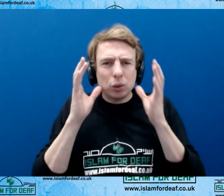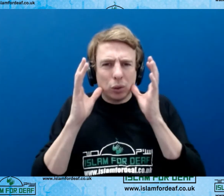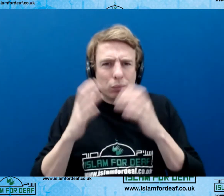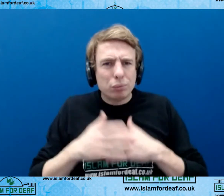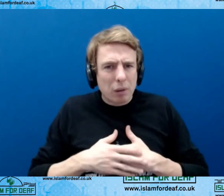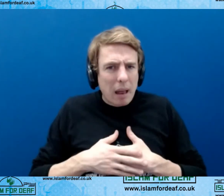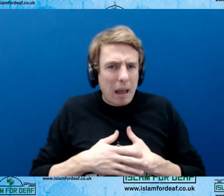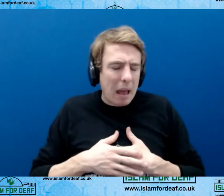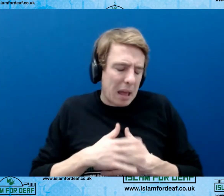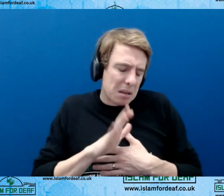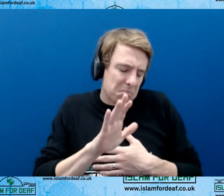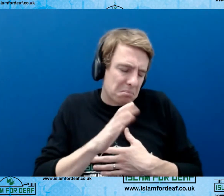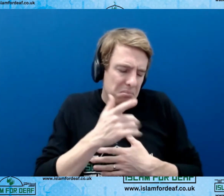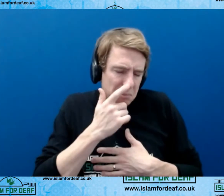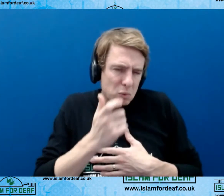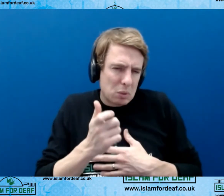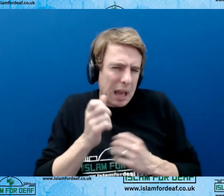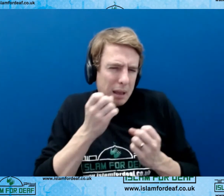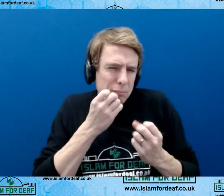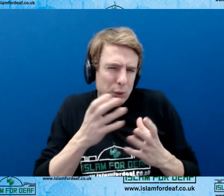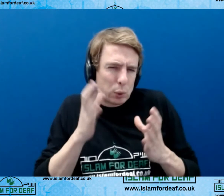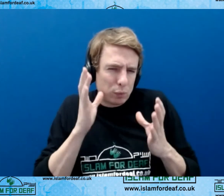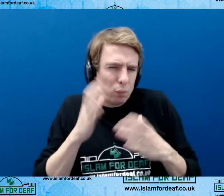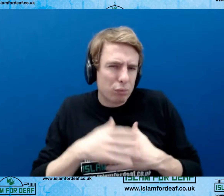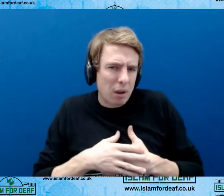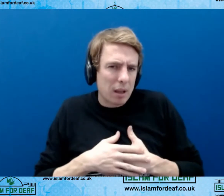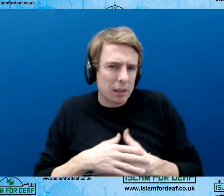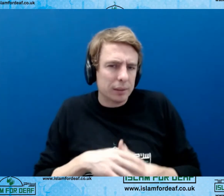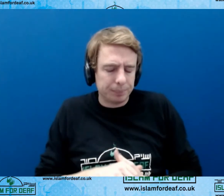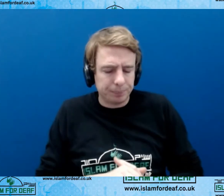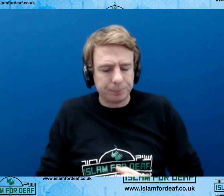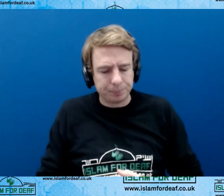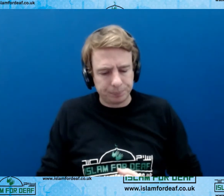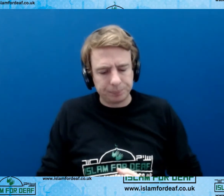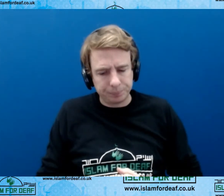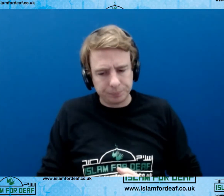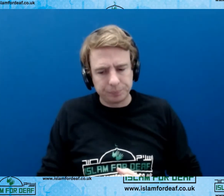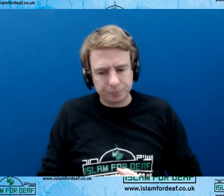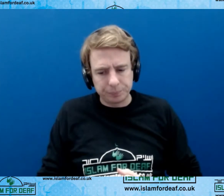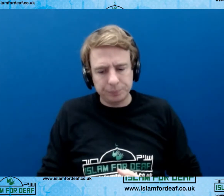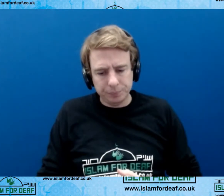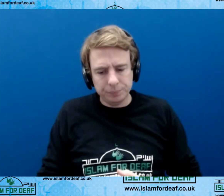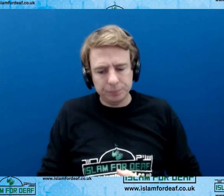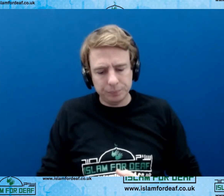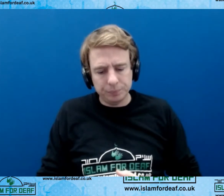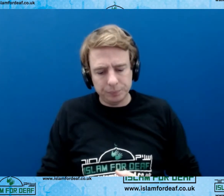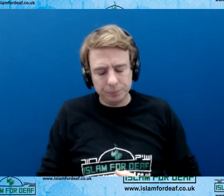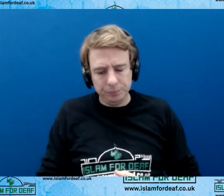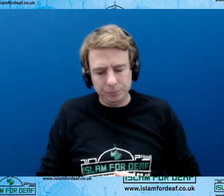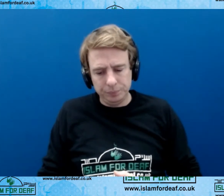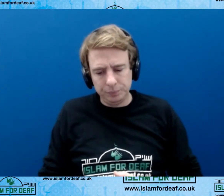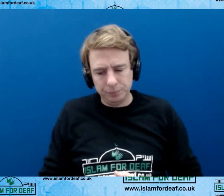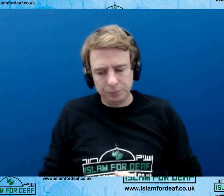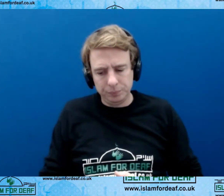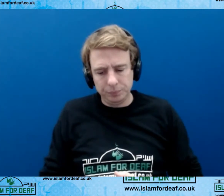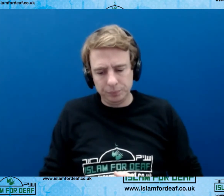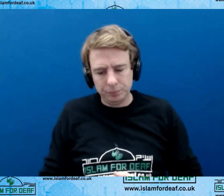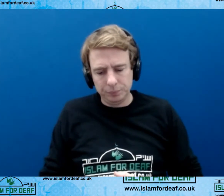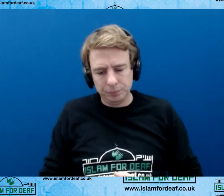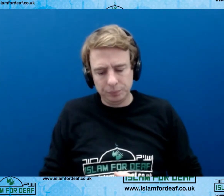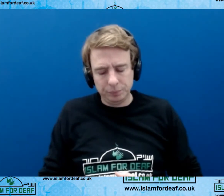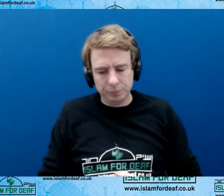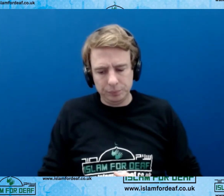لو دخل ليصلي ركعتين خفيفتين ثم دخل رجل بعده المسجد ورآه يصلي